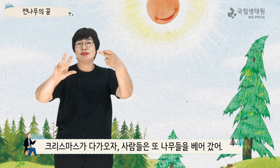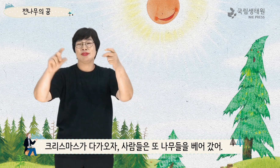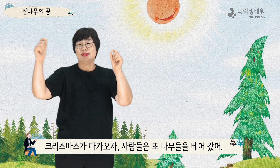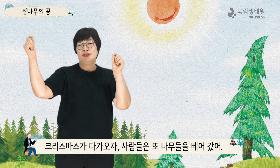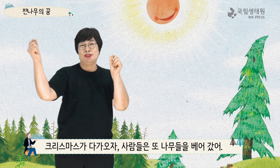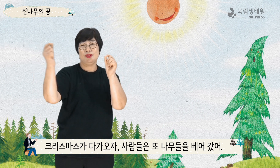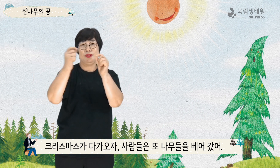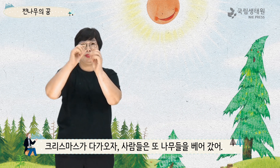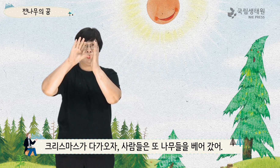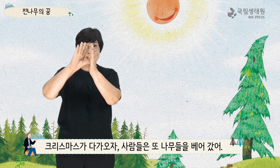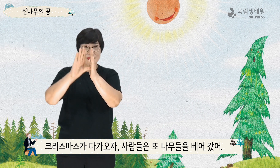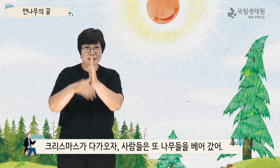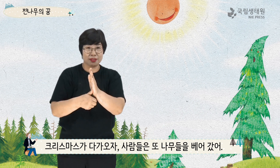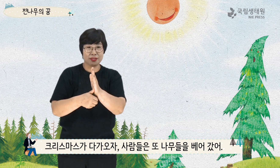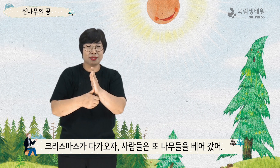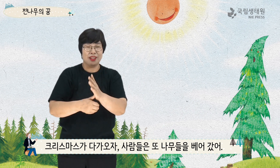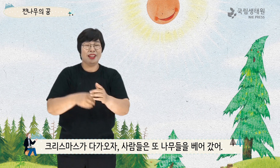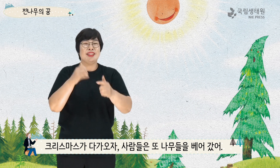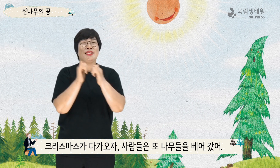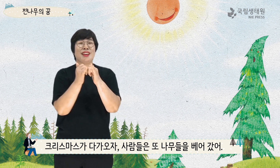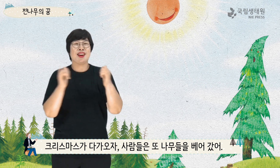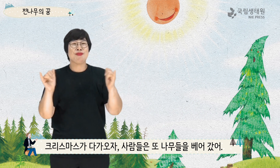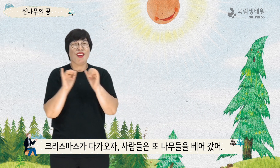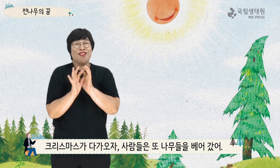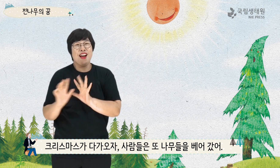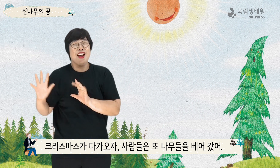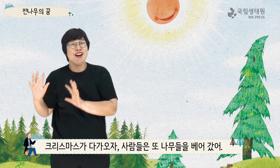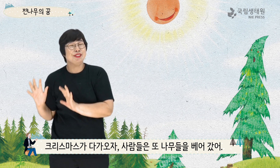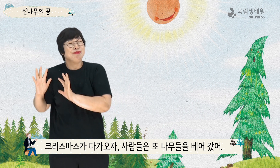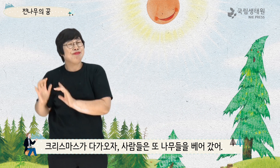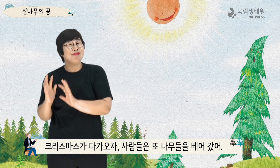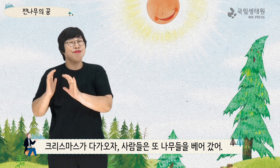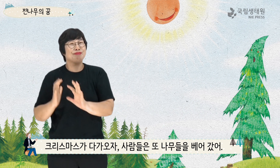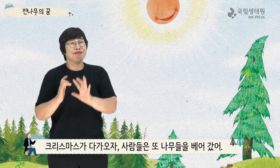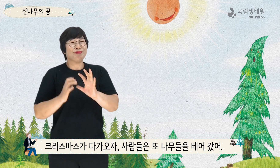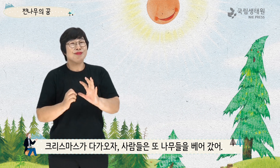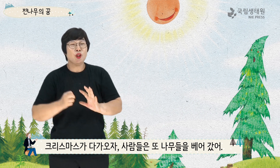크리스마스가 다가오자 사람들은 또 나무들을 베어갔어.